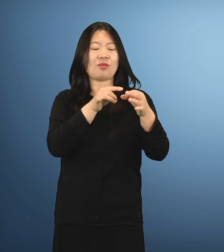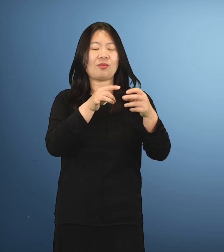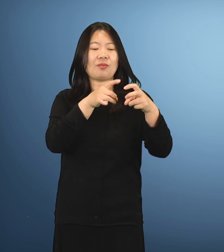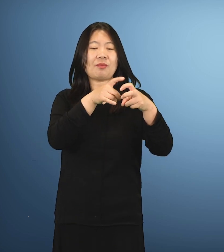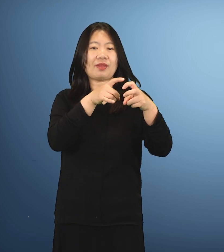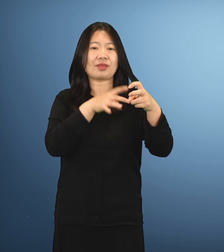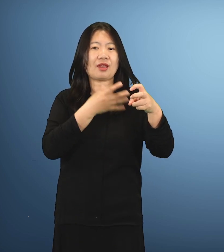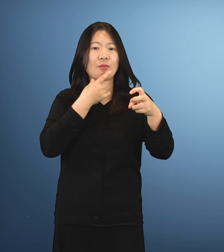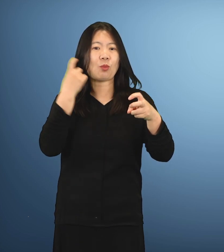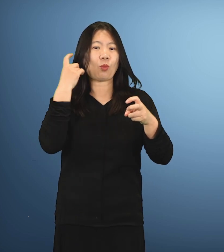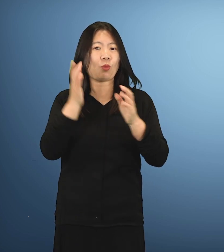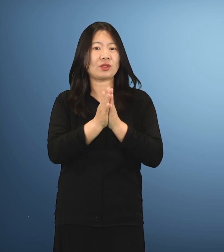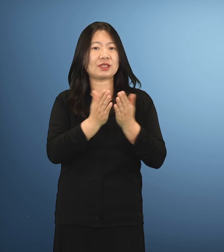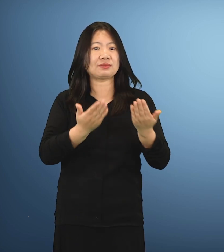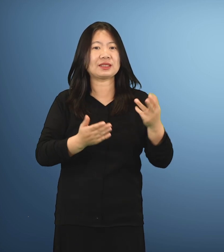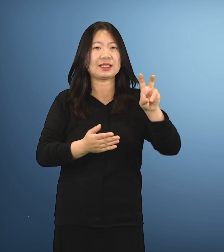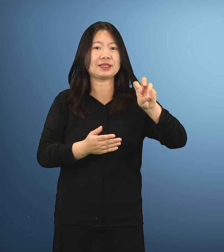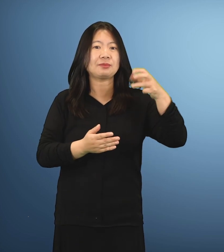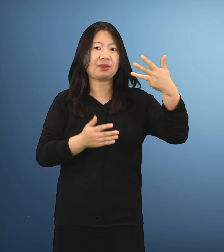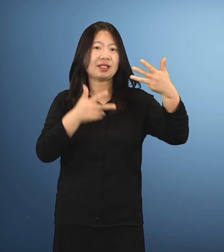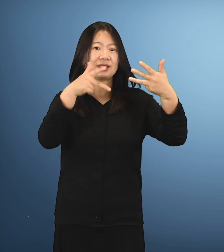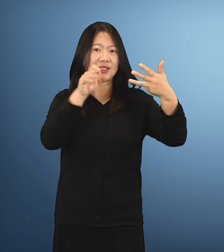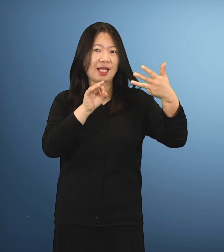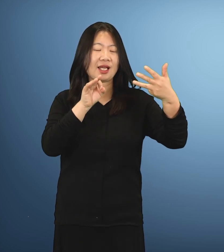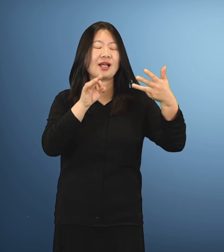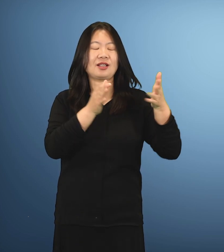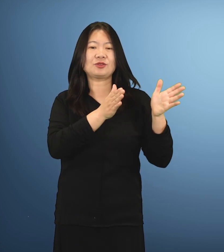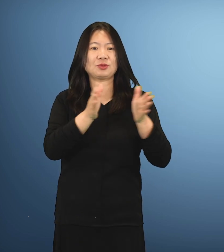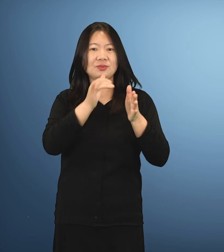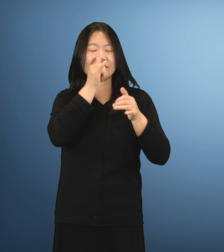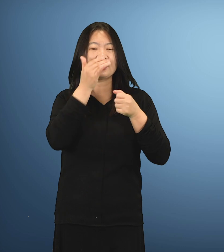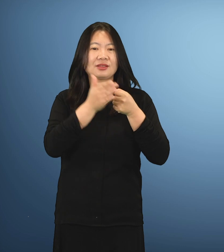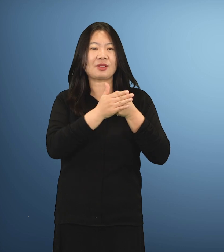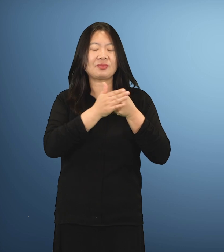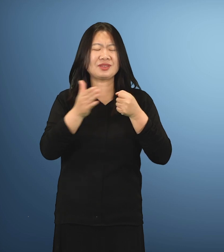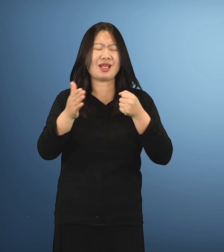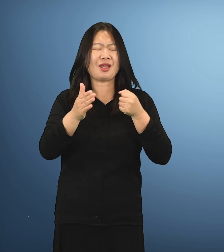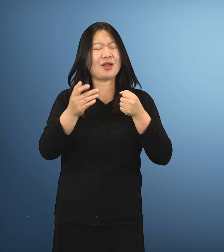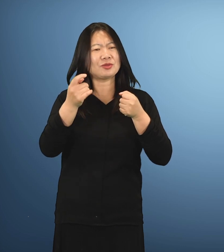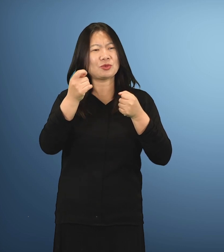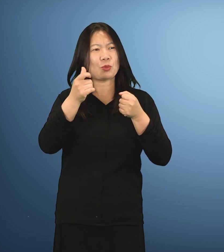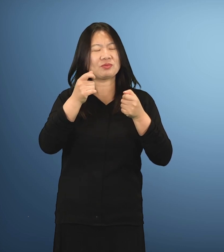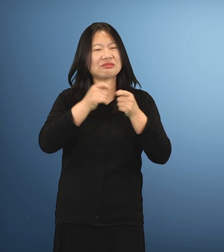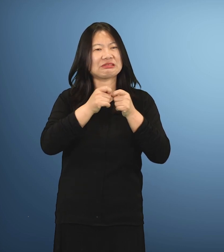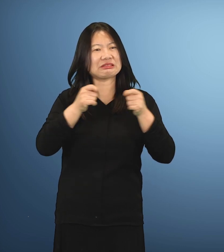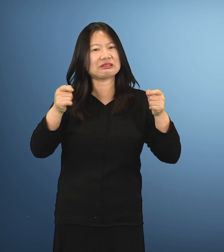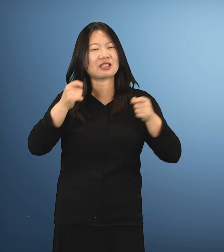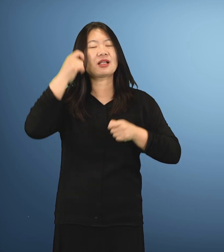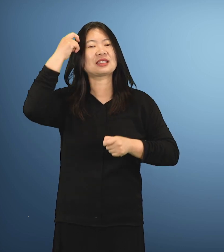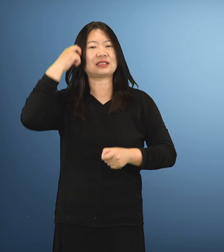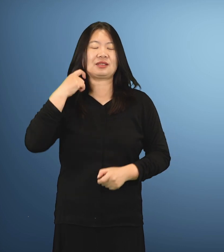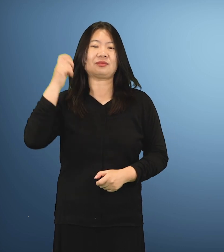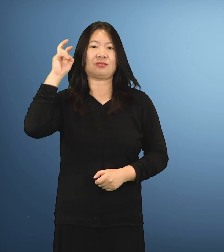마태복음은 28장까지 구성되어 있어서 좀 긴 책이기도 합니다. 해서